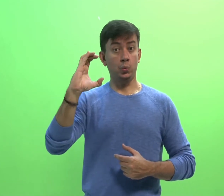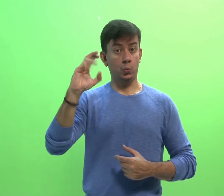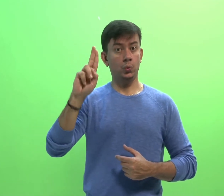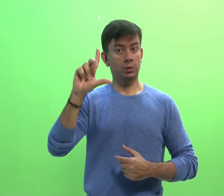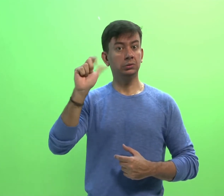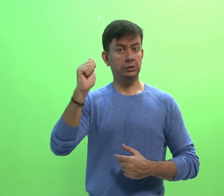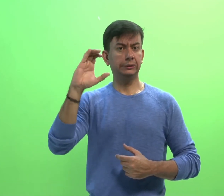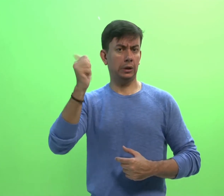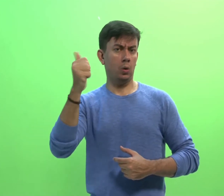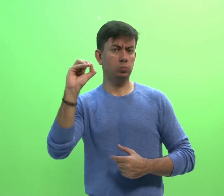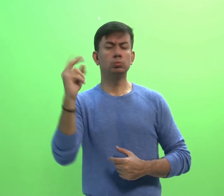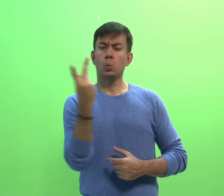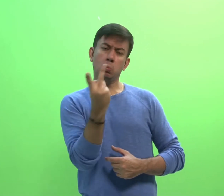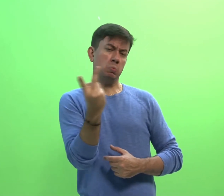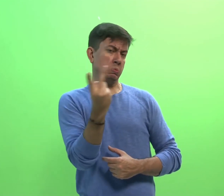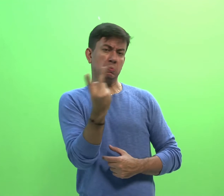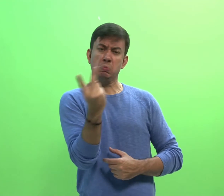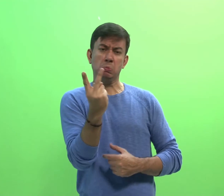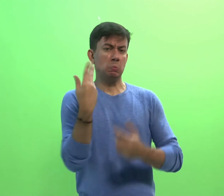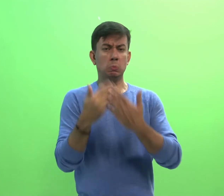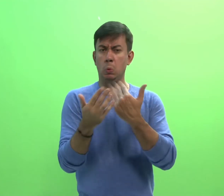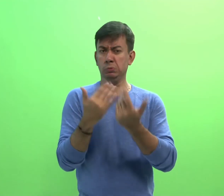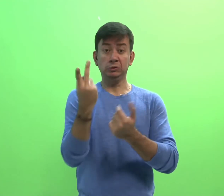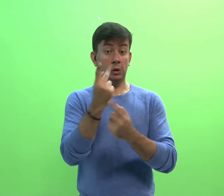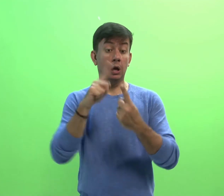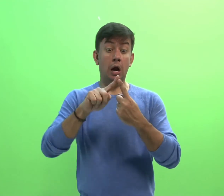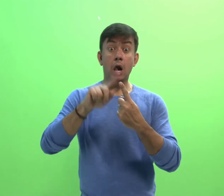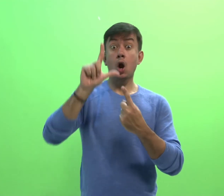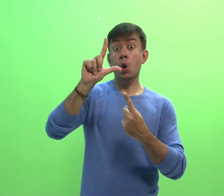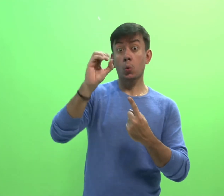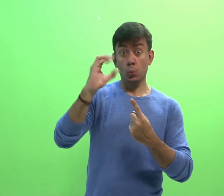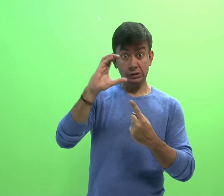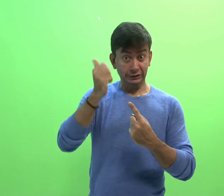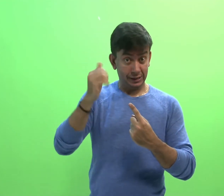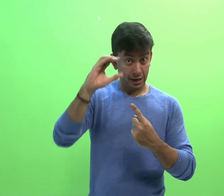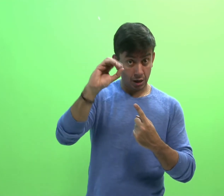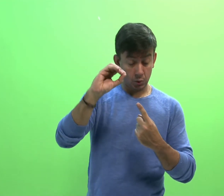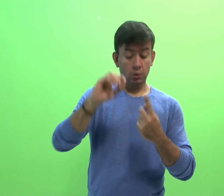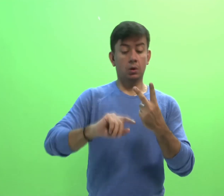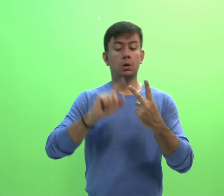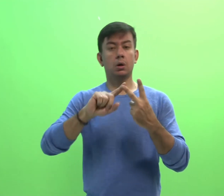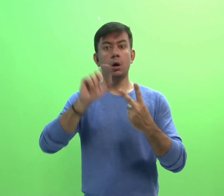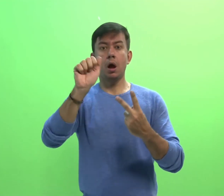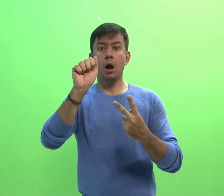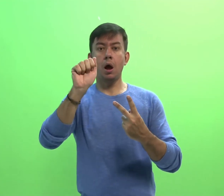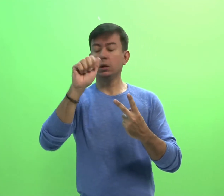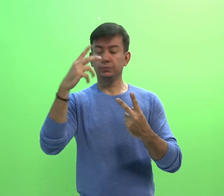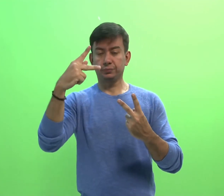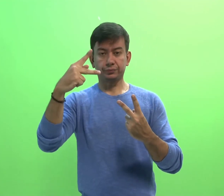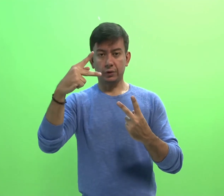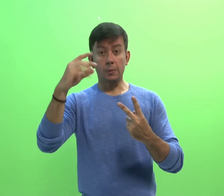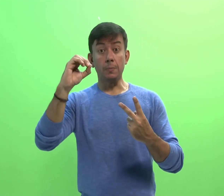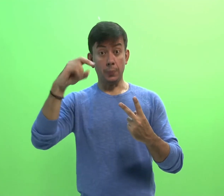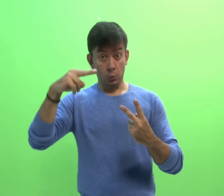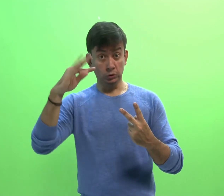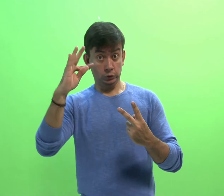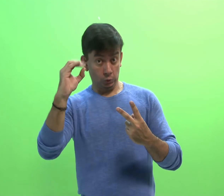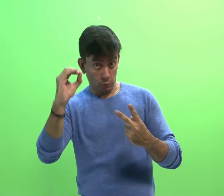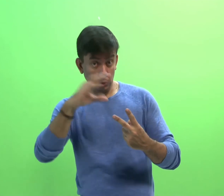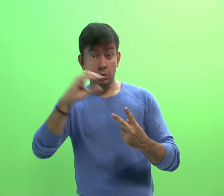Os dois são corretos. Tanto a locação quanto o ponto de articulação,